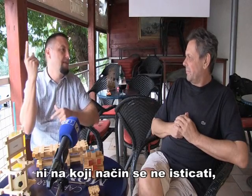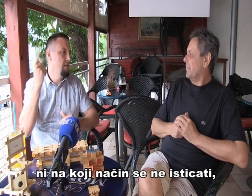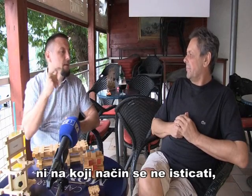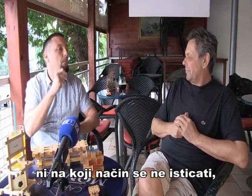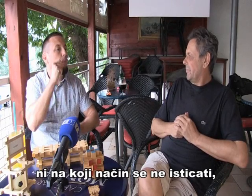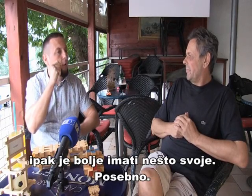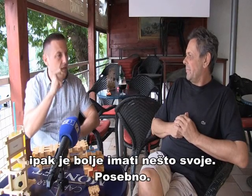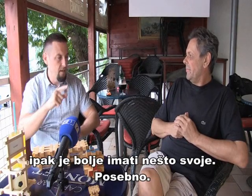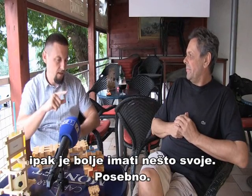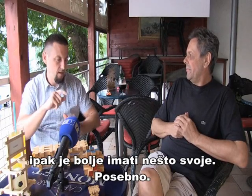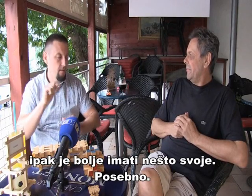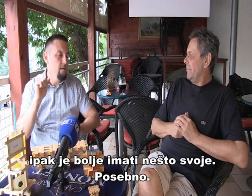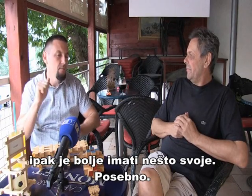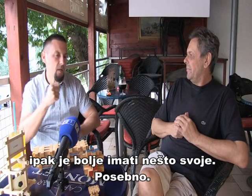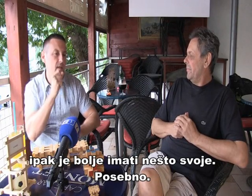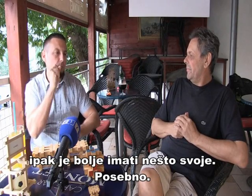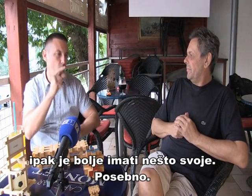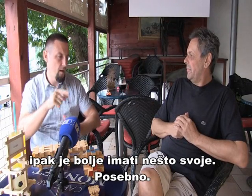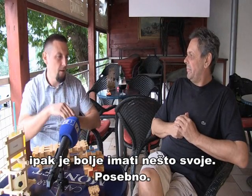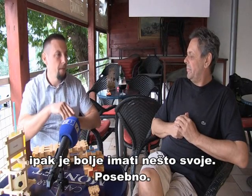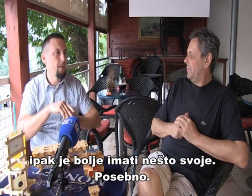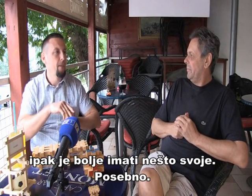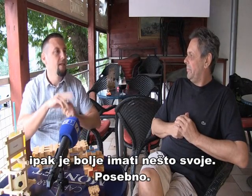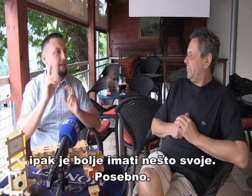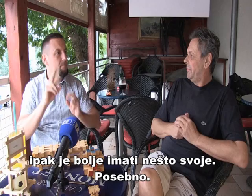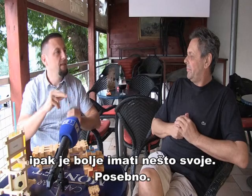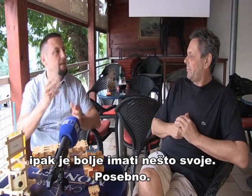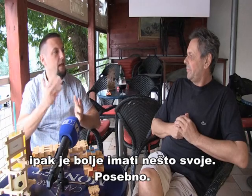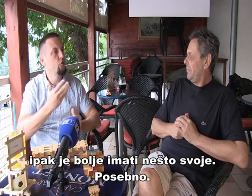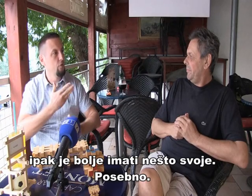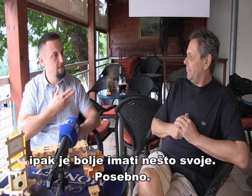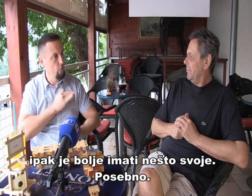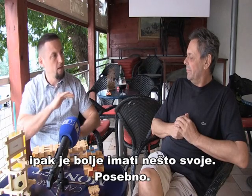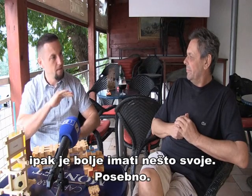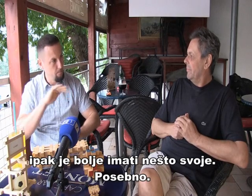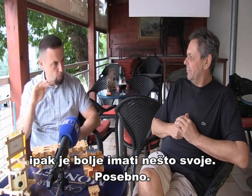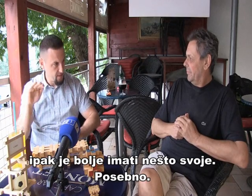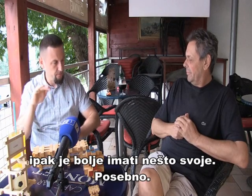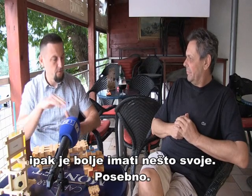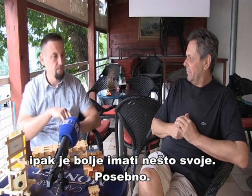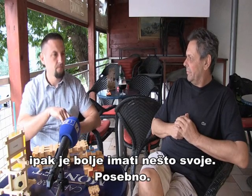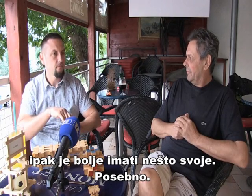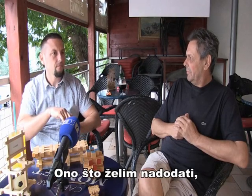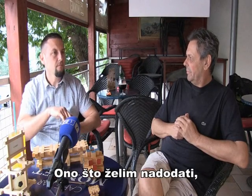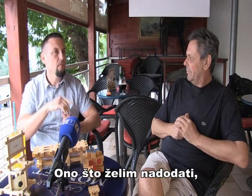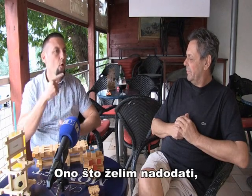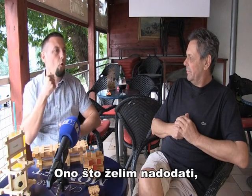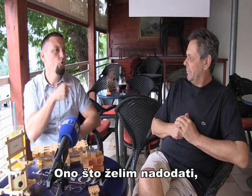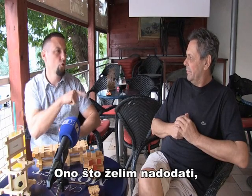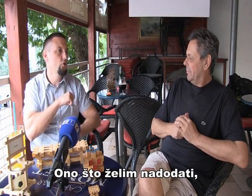isticati, bolje li je, ipak je bolje imati nešto svoje posebno. Ono što isto